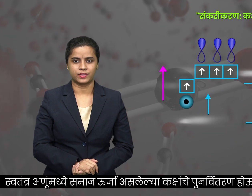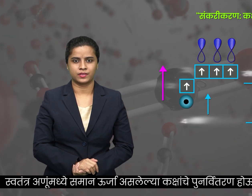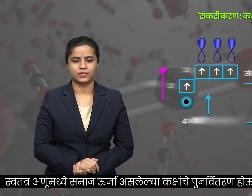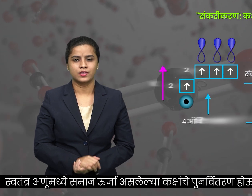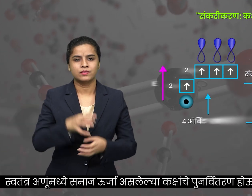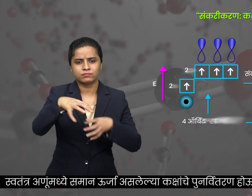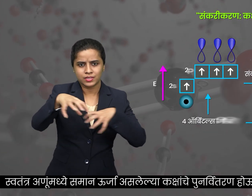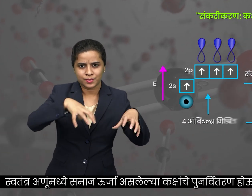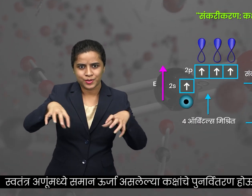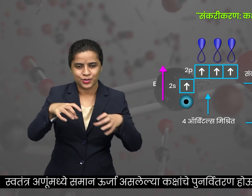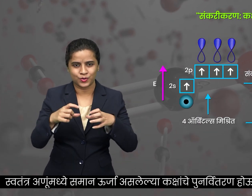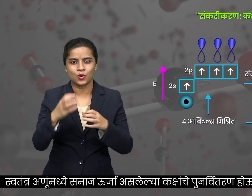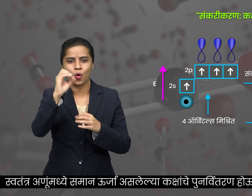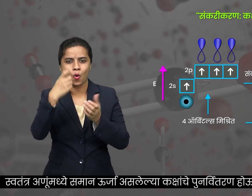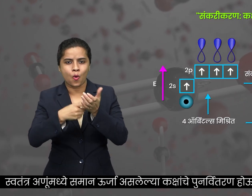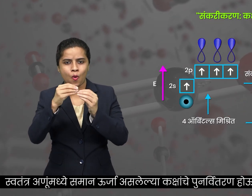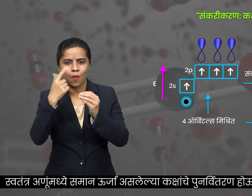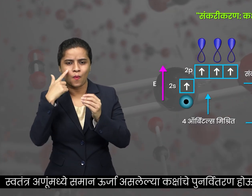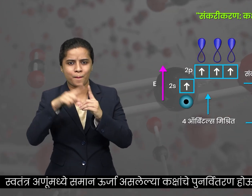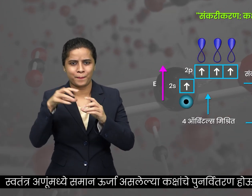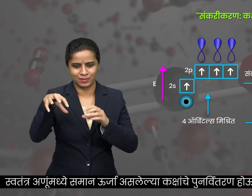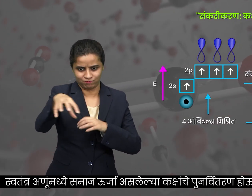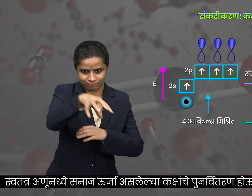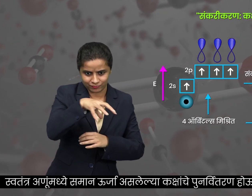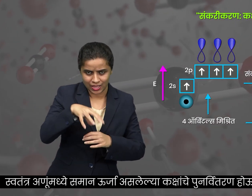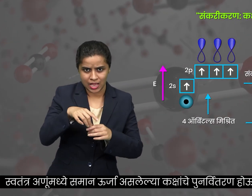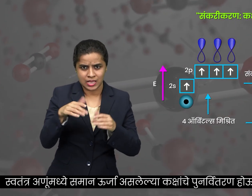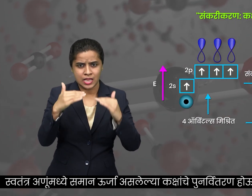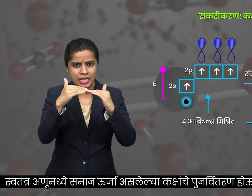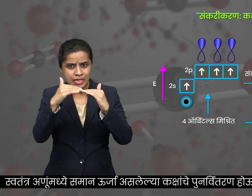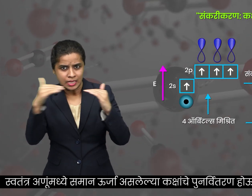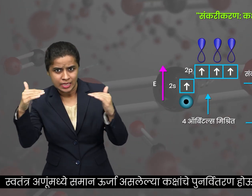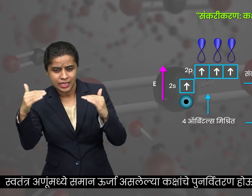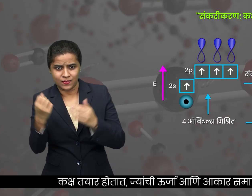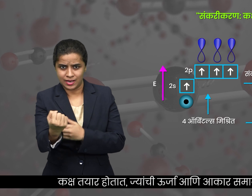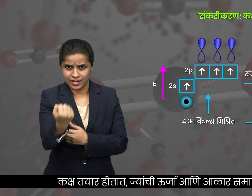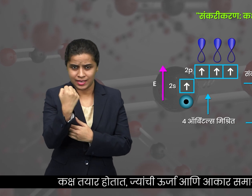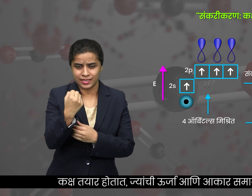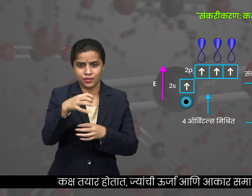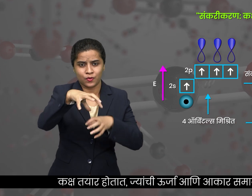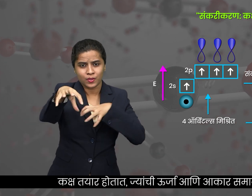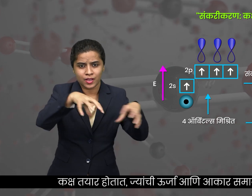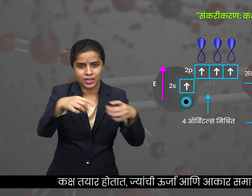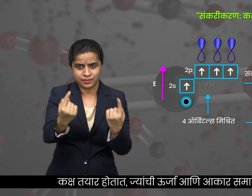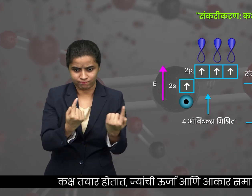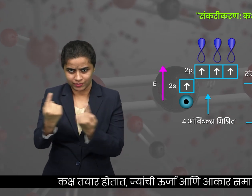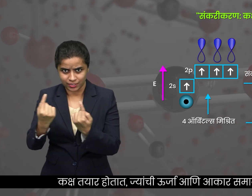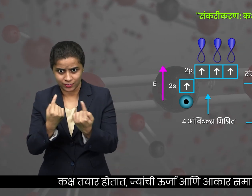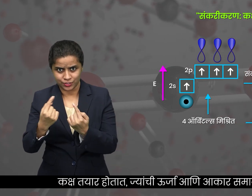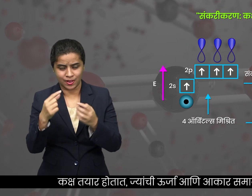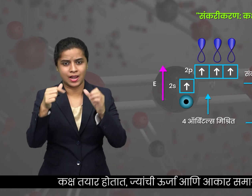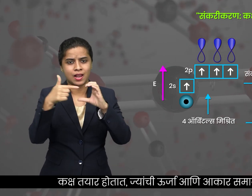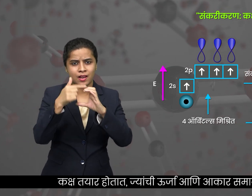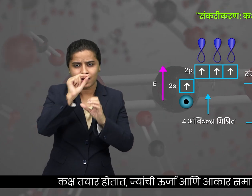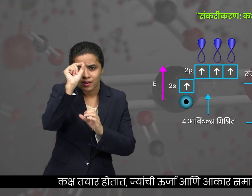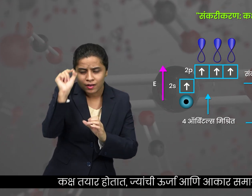स्वतंत्र अणूमध्ये समान ऊर्जा असलेल्या कक्षांचे पुनर्वितरण होऊन समान संख्येने नवीन कक्ष तयार होतात, ज्यांची ऊर्जा आणि